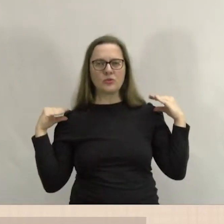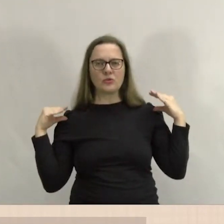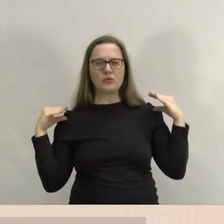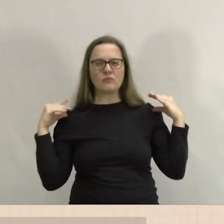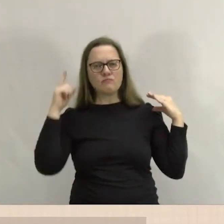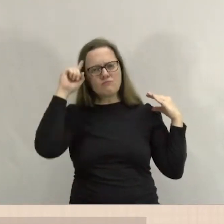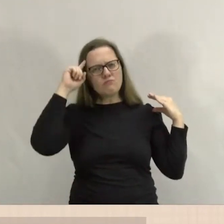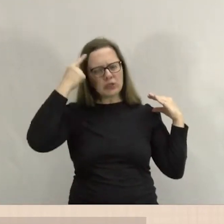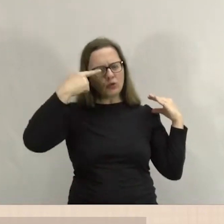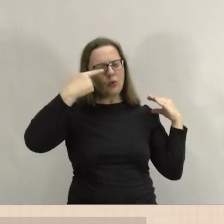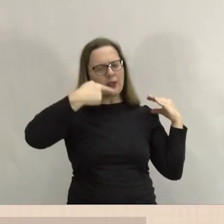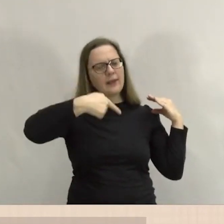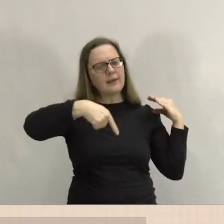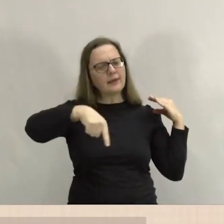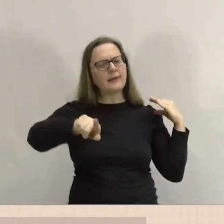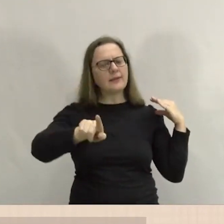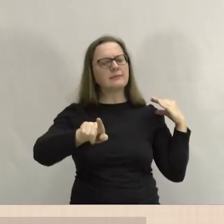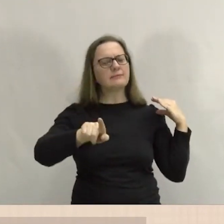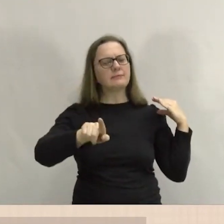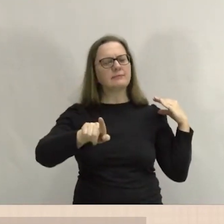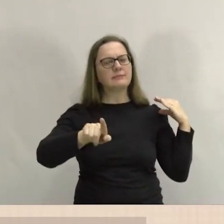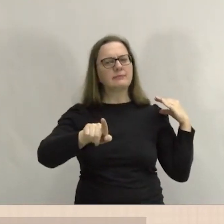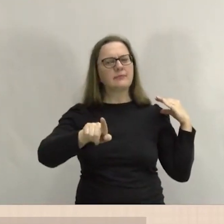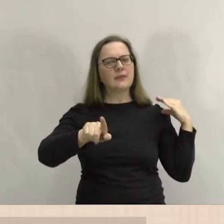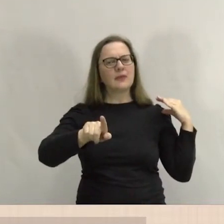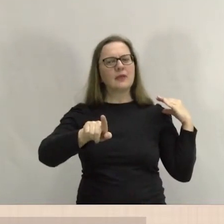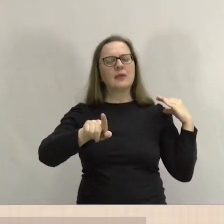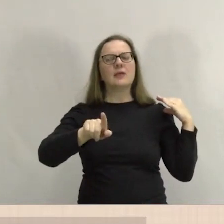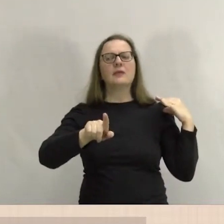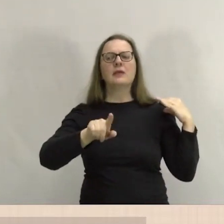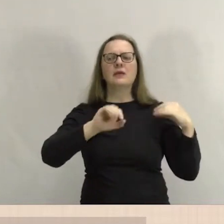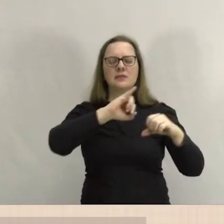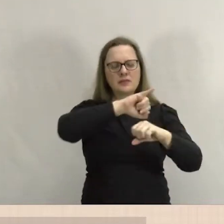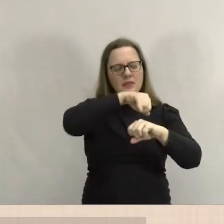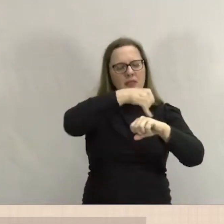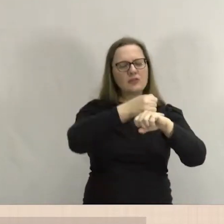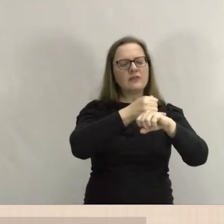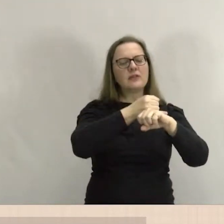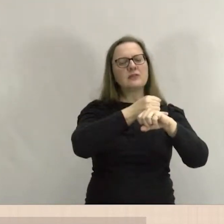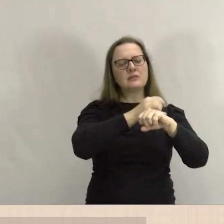para ir para o caminho que desce de Jerusalém a Gaza.